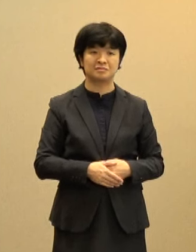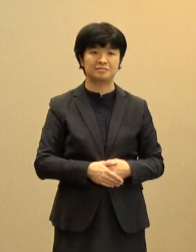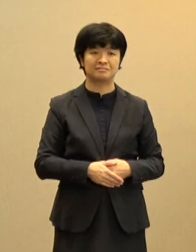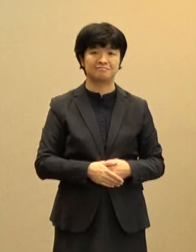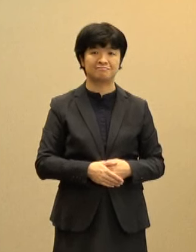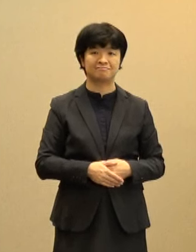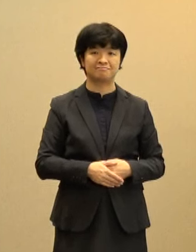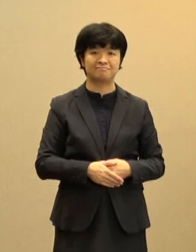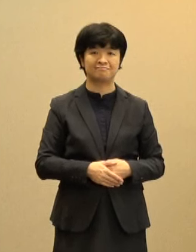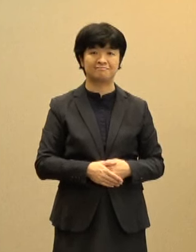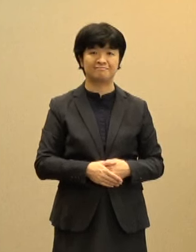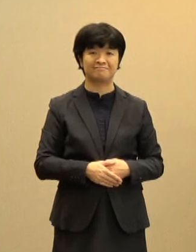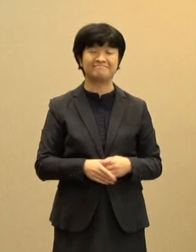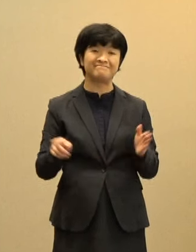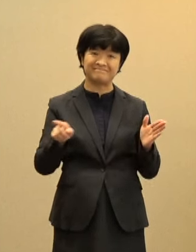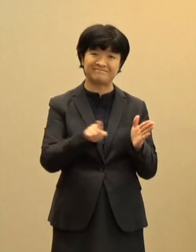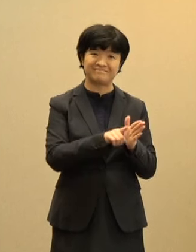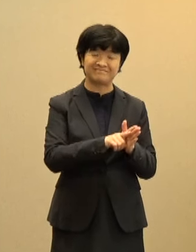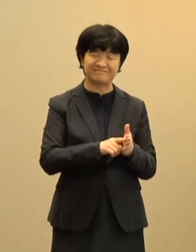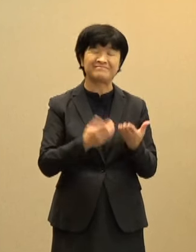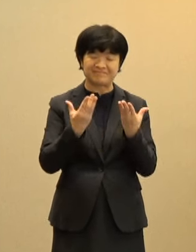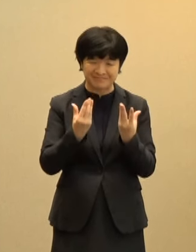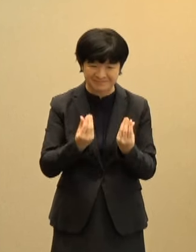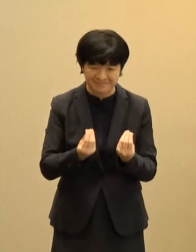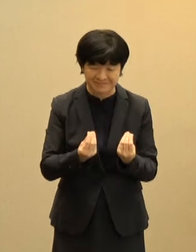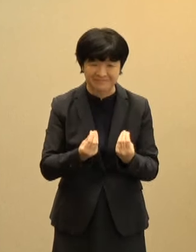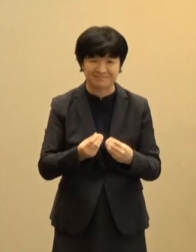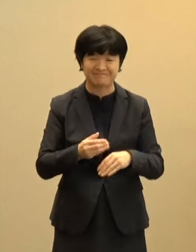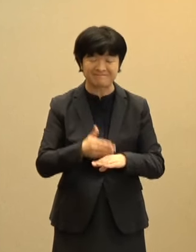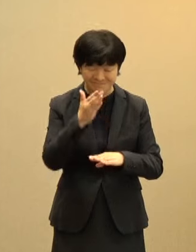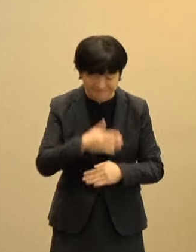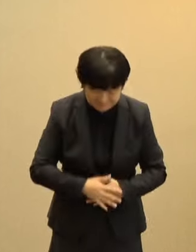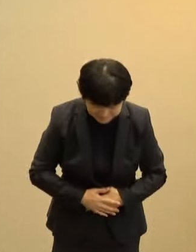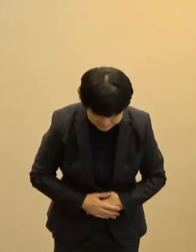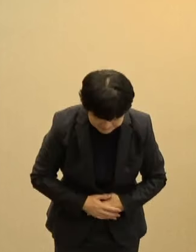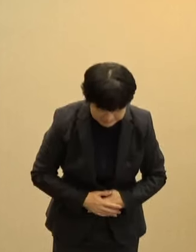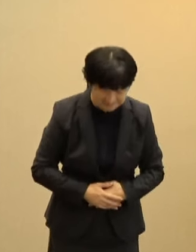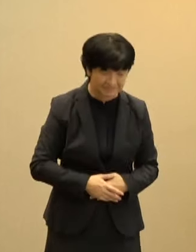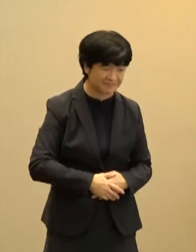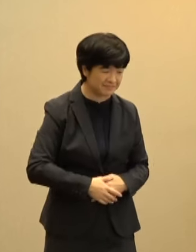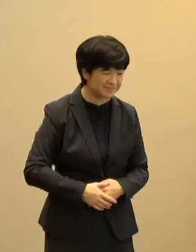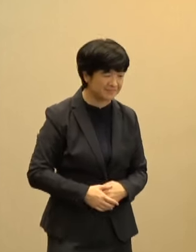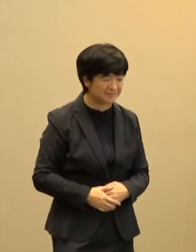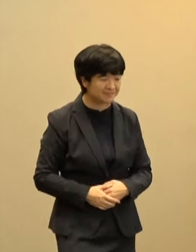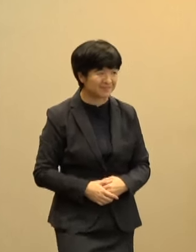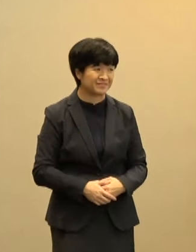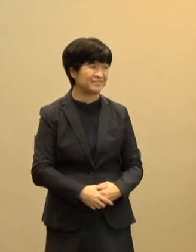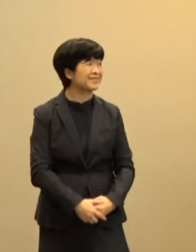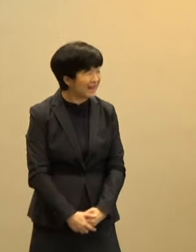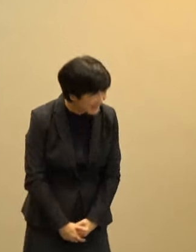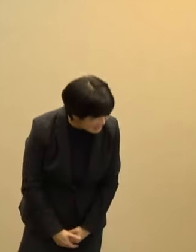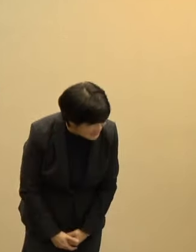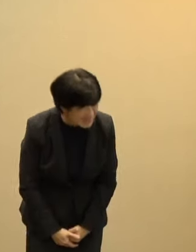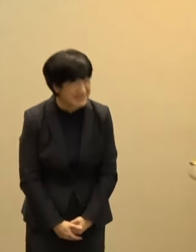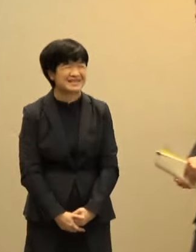よろしいでしょうか。それでは以上で本日の定例会見終了いたします。ありがとうございました。 ありがとうございました。